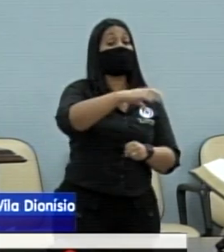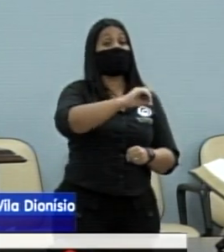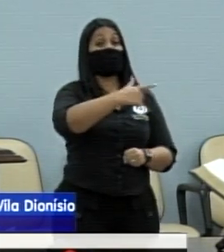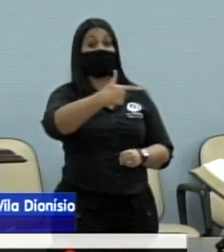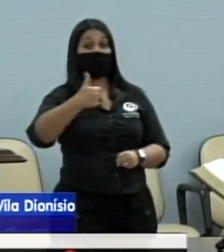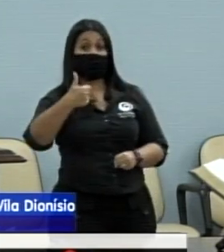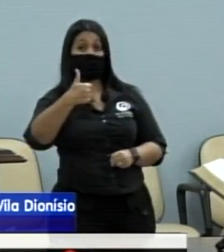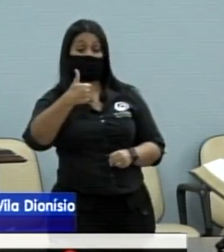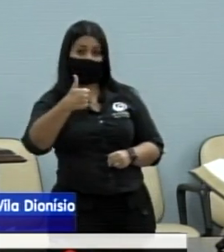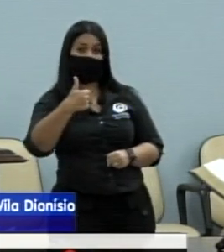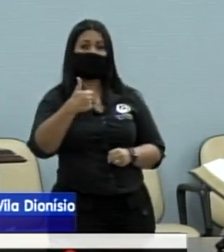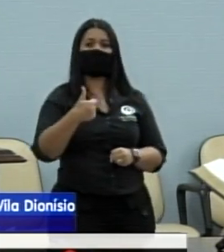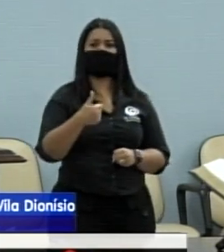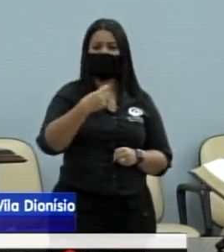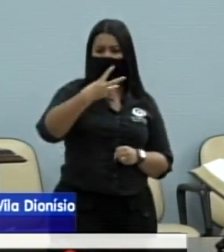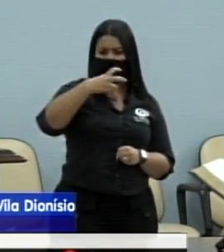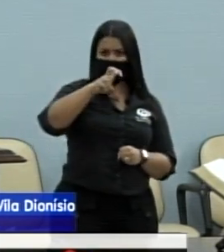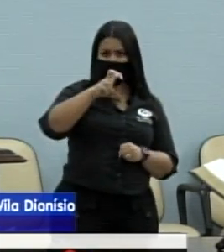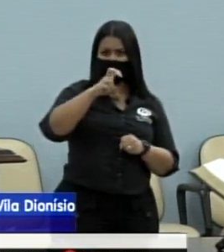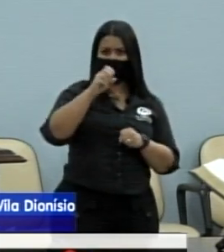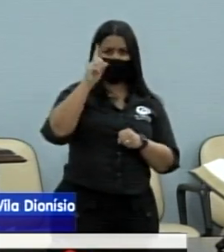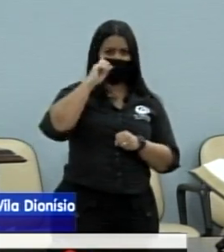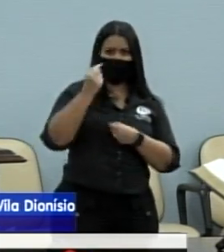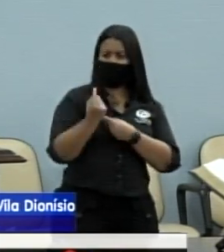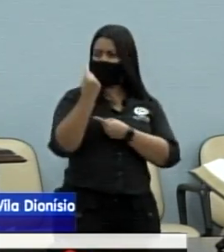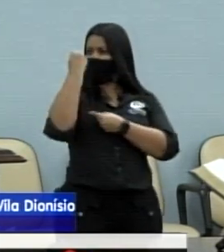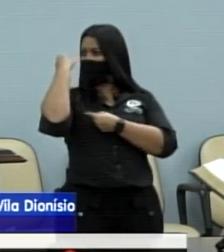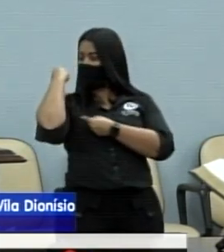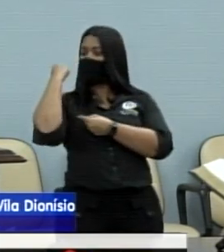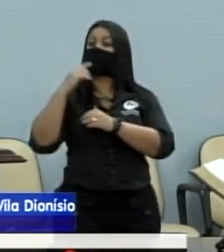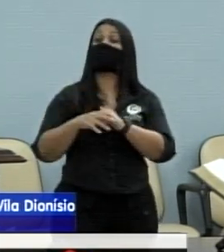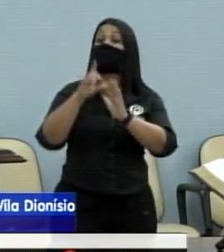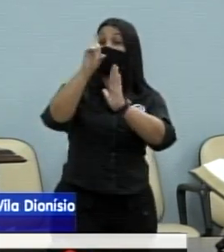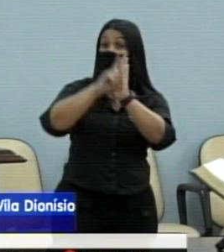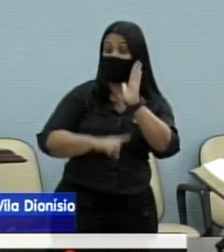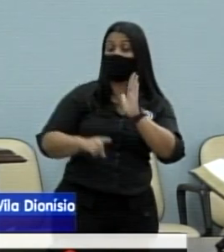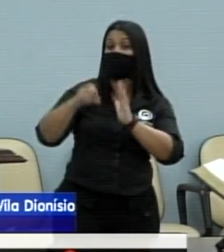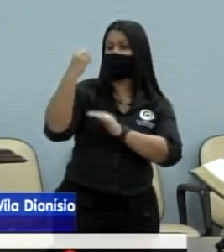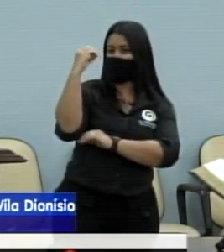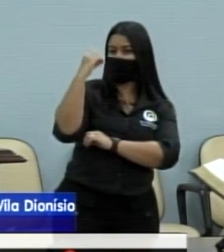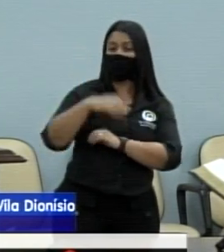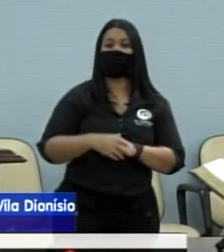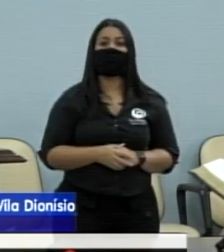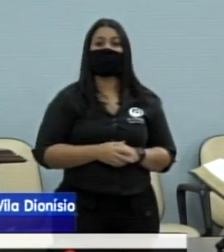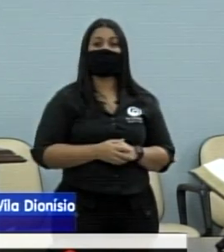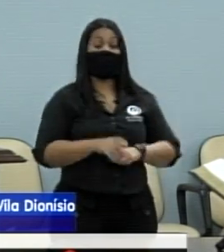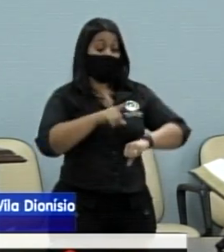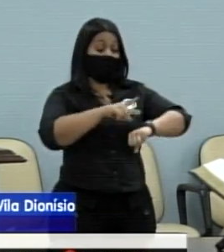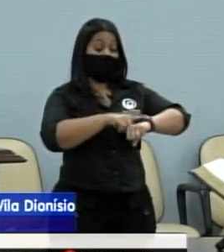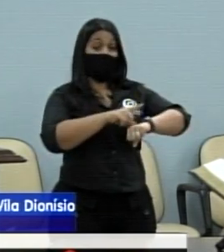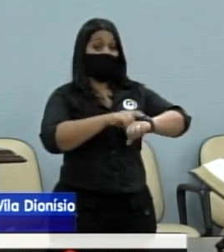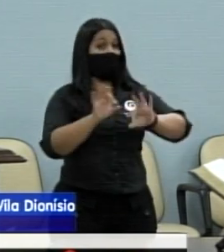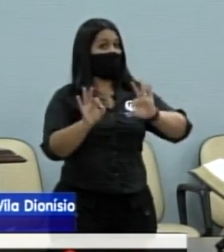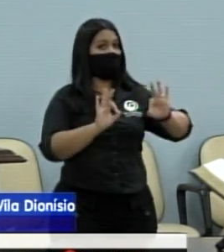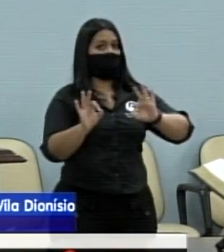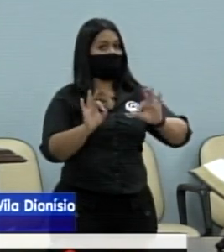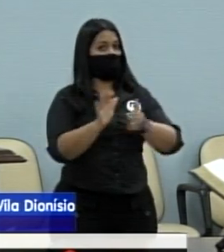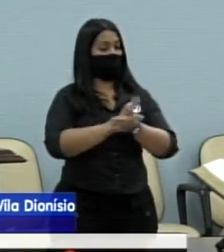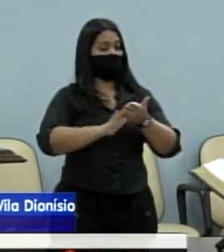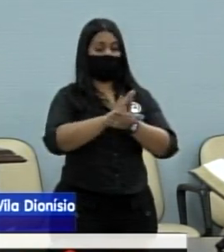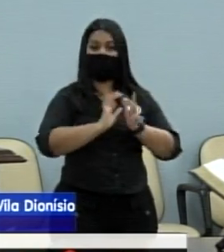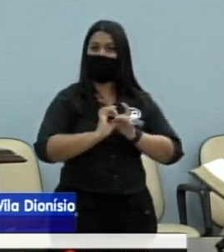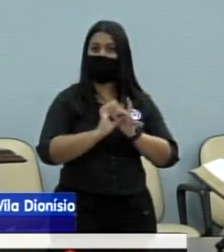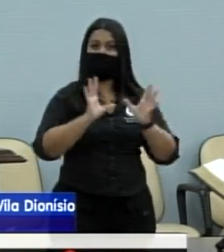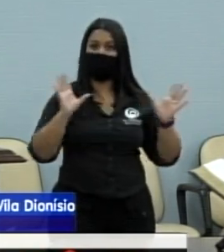dias atrás, decreto 21.040 de Porto Alegre. Não há mais limite de horário para nenhuma atividade comercial,